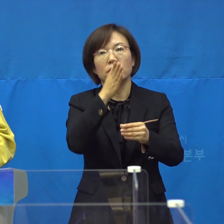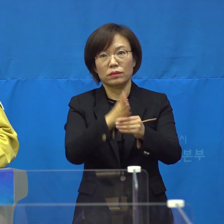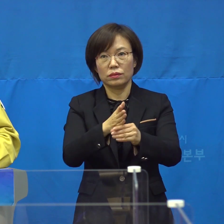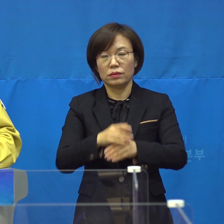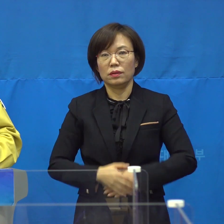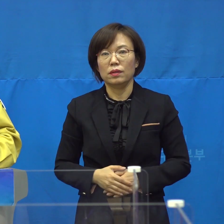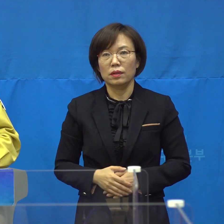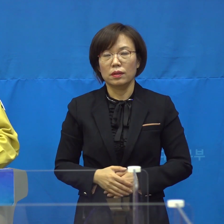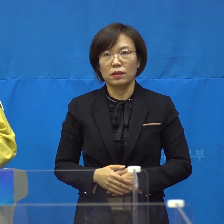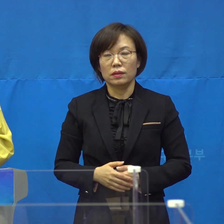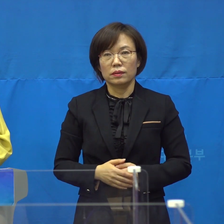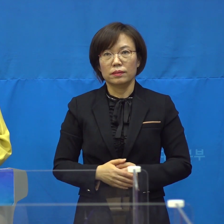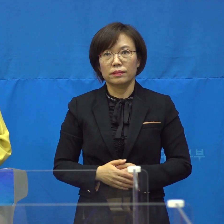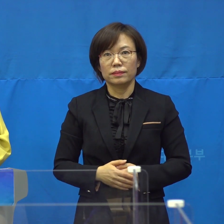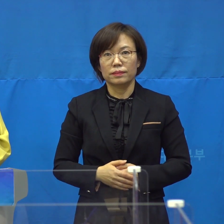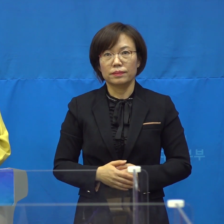있습니다.